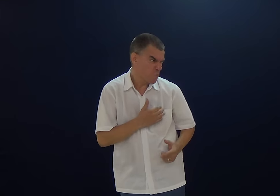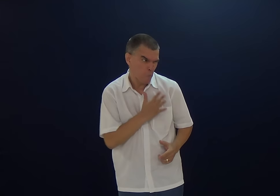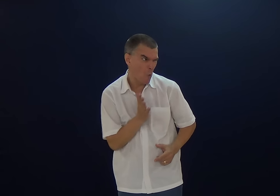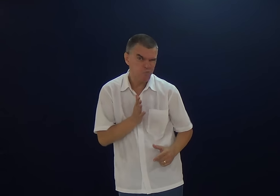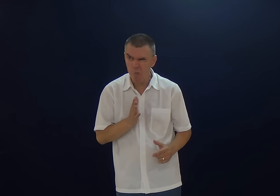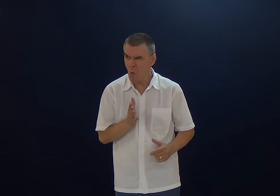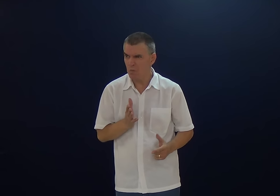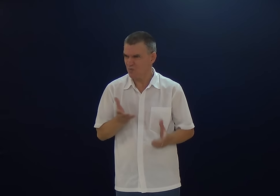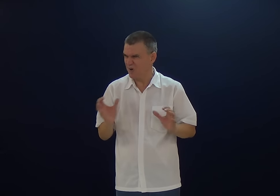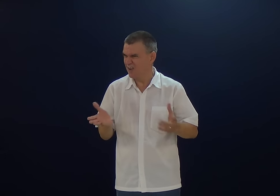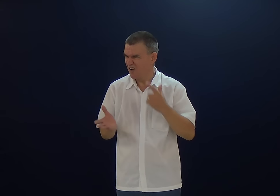situações